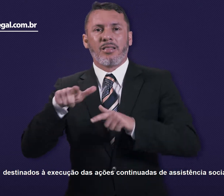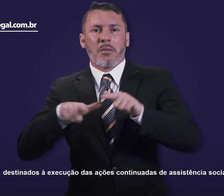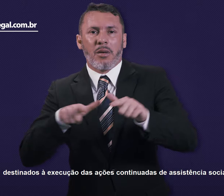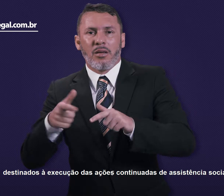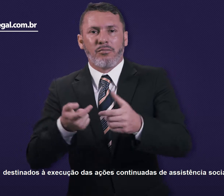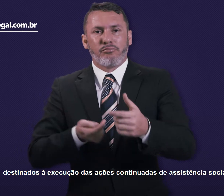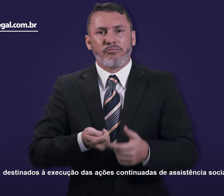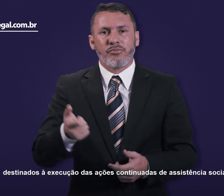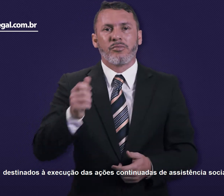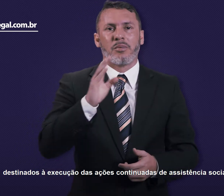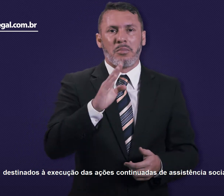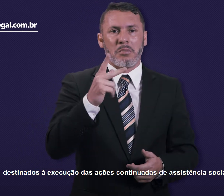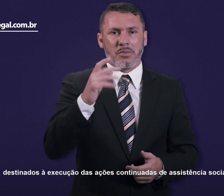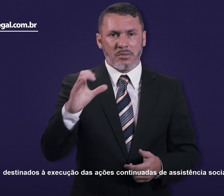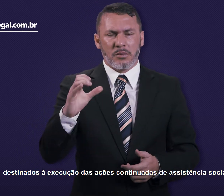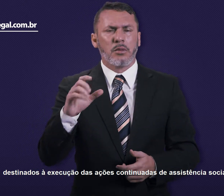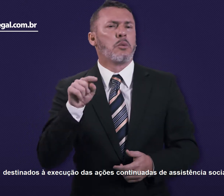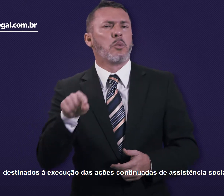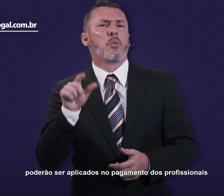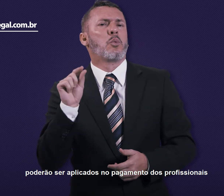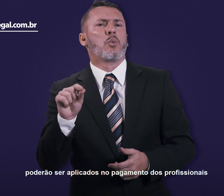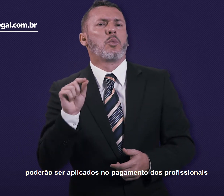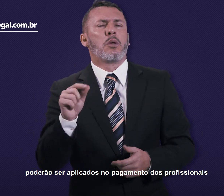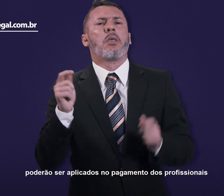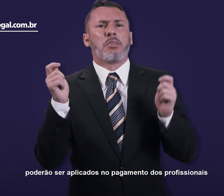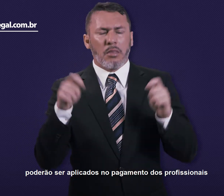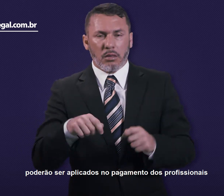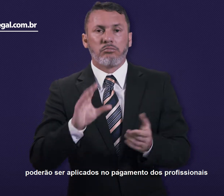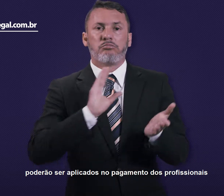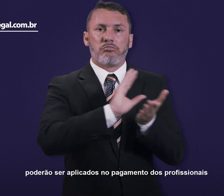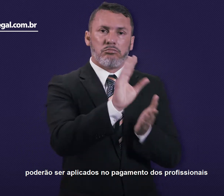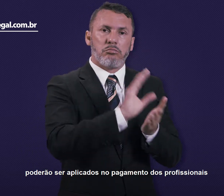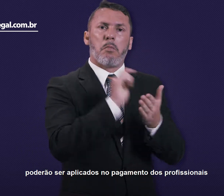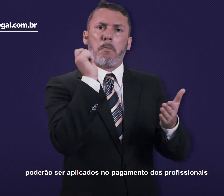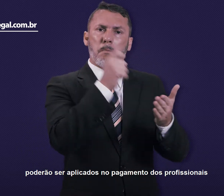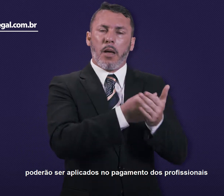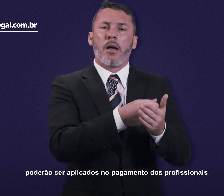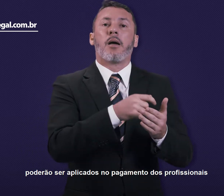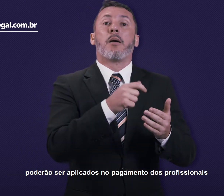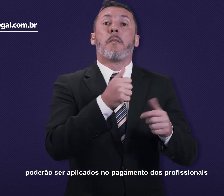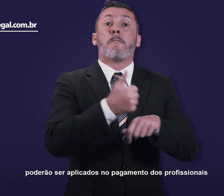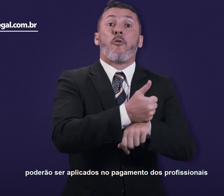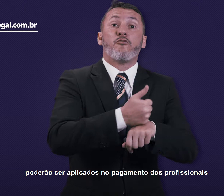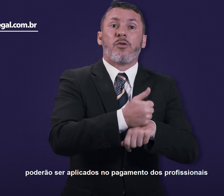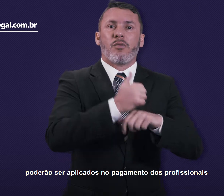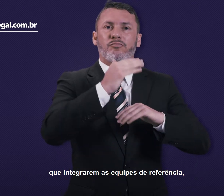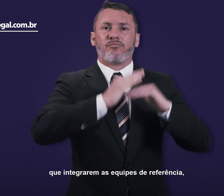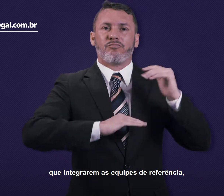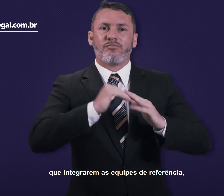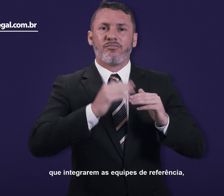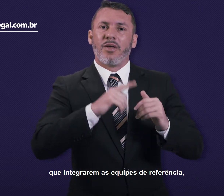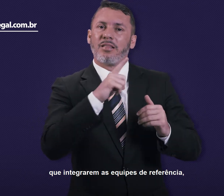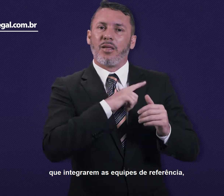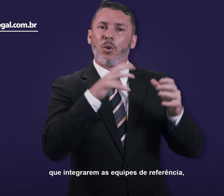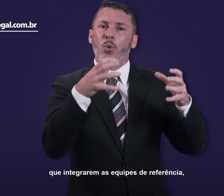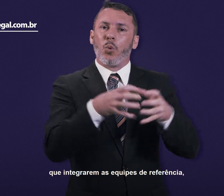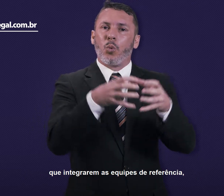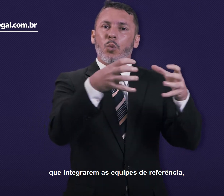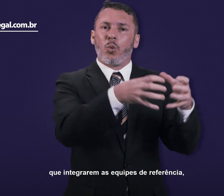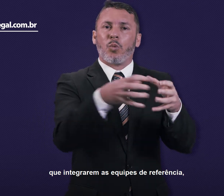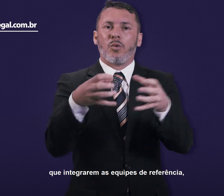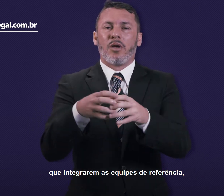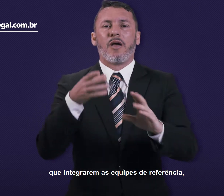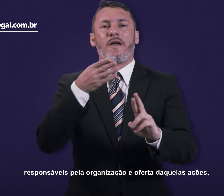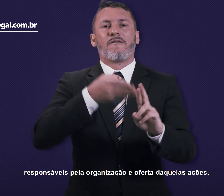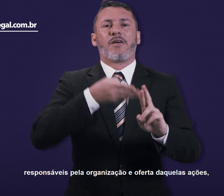ações continuadas de assistência social, poderão ser aplicados no pagamento dos profissionais que integrarem as equipes